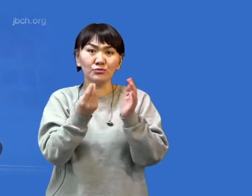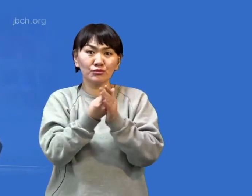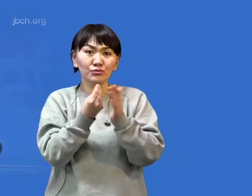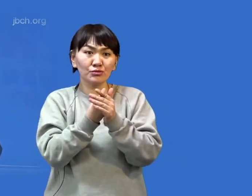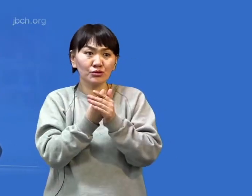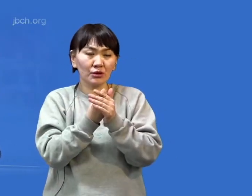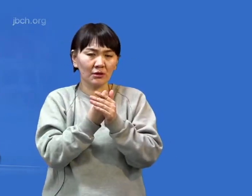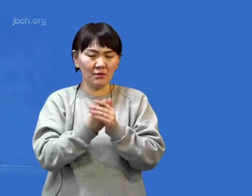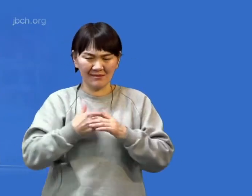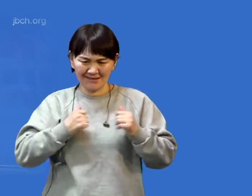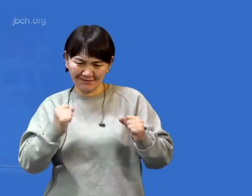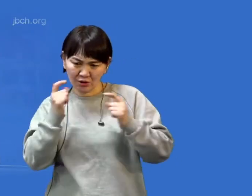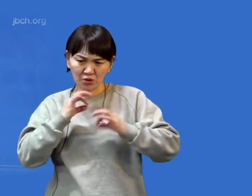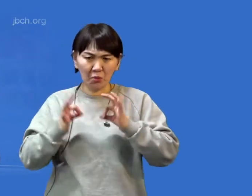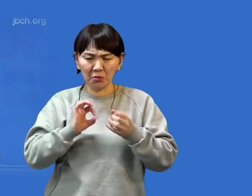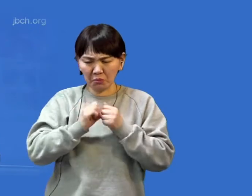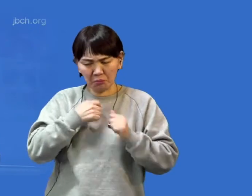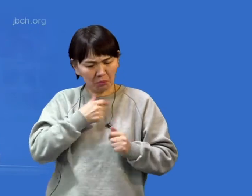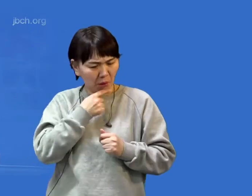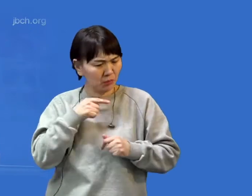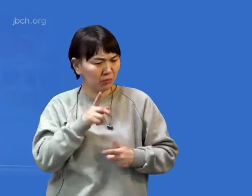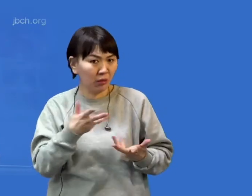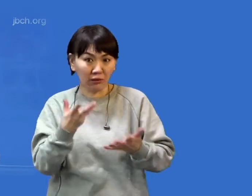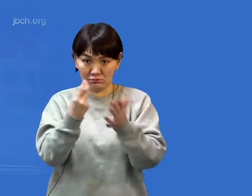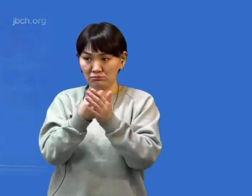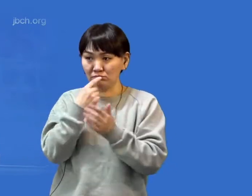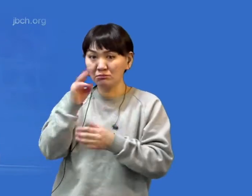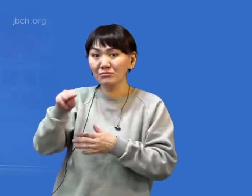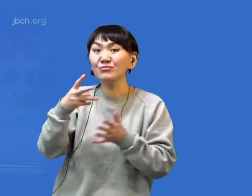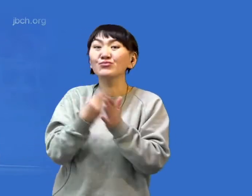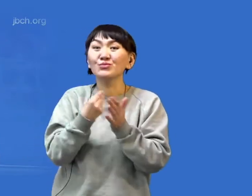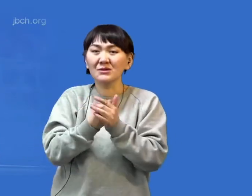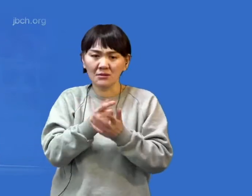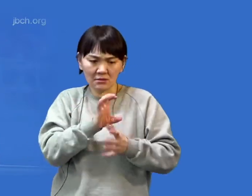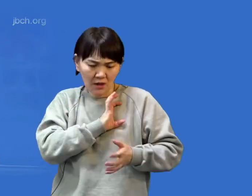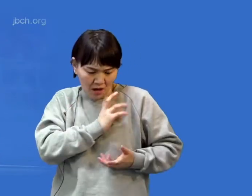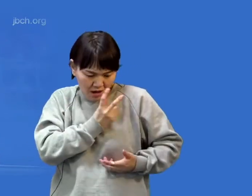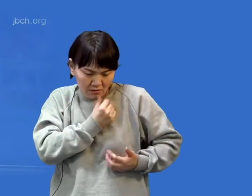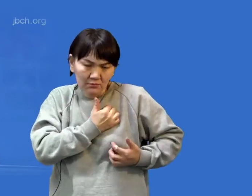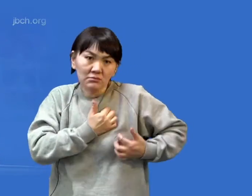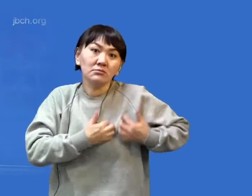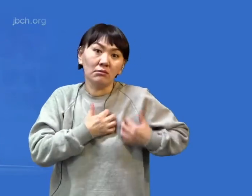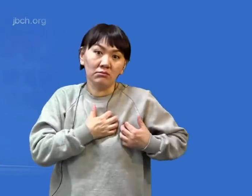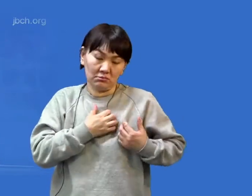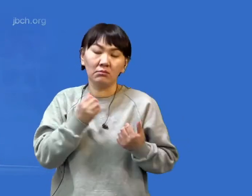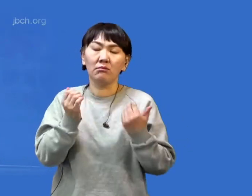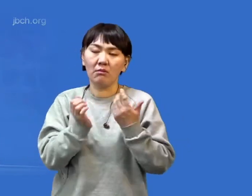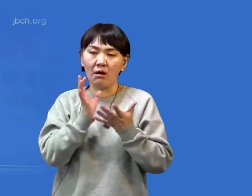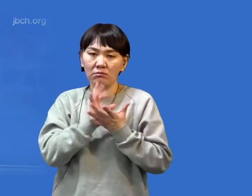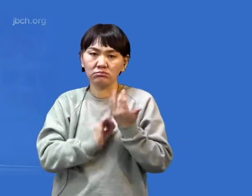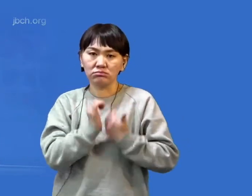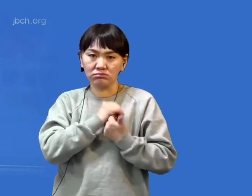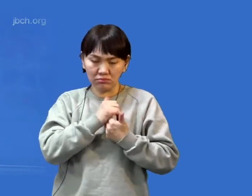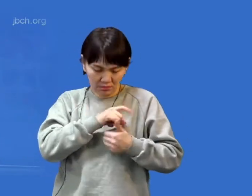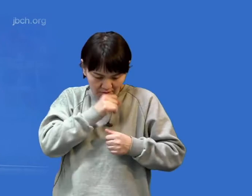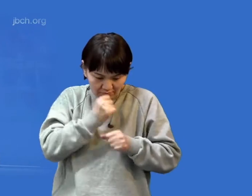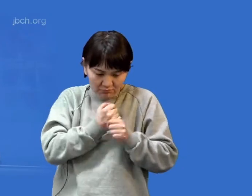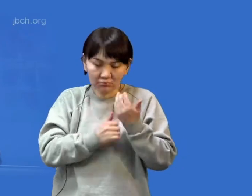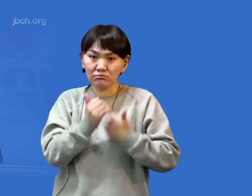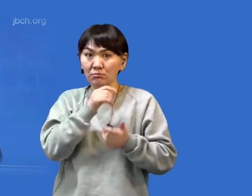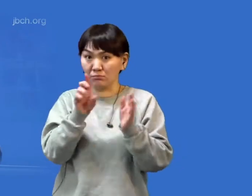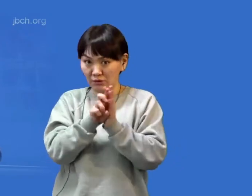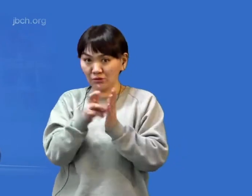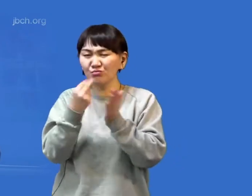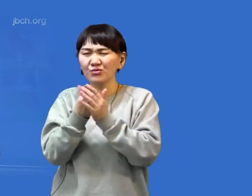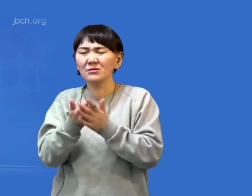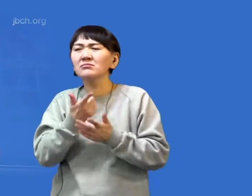нэгэнд ус өгдөгтэй адилхан энэ сүнслэг энэ цангаа. Та усанд орсон живсэн хүн ам